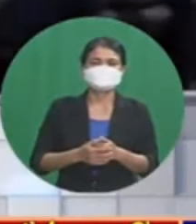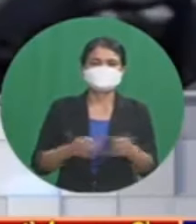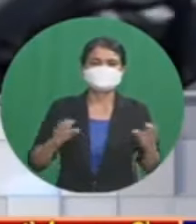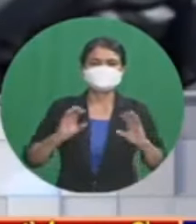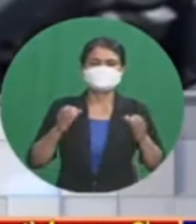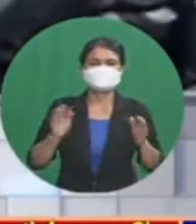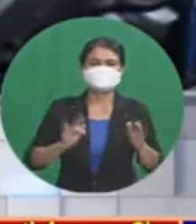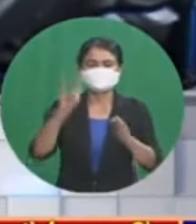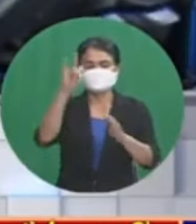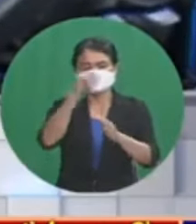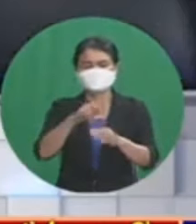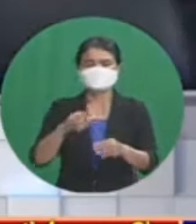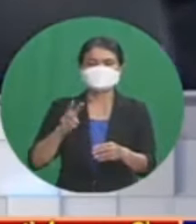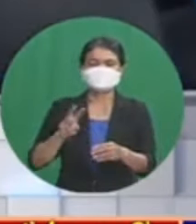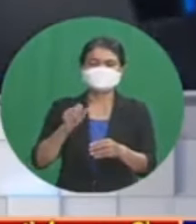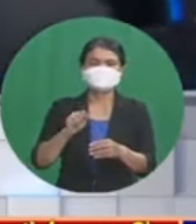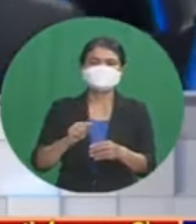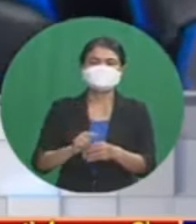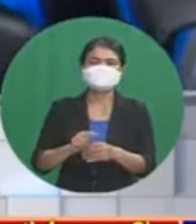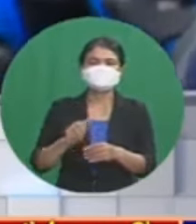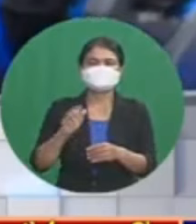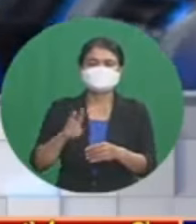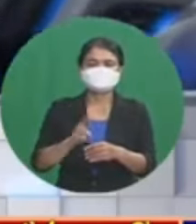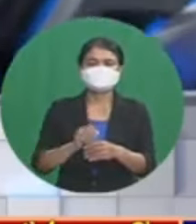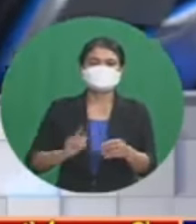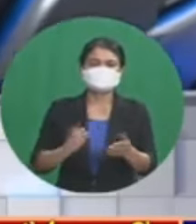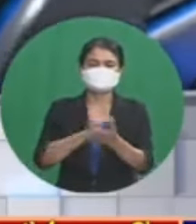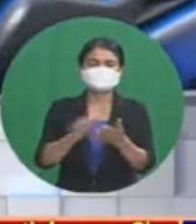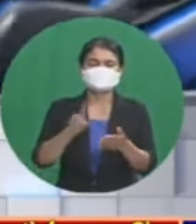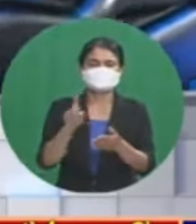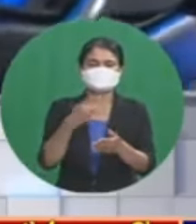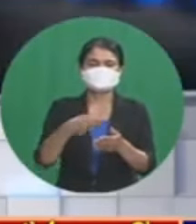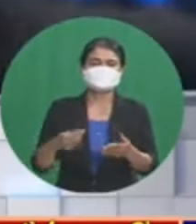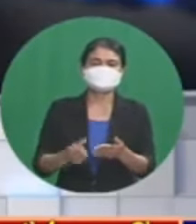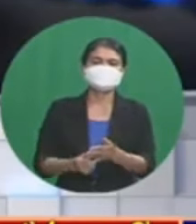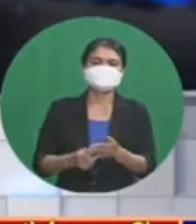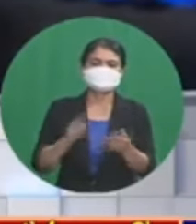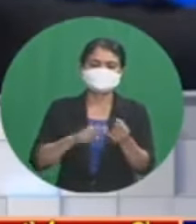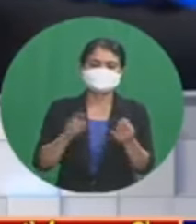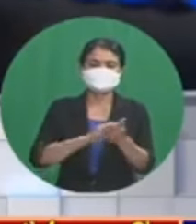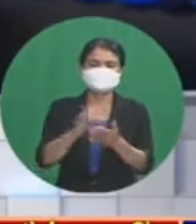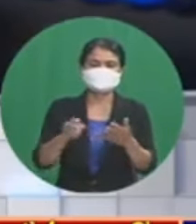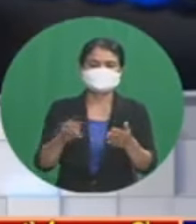ក្រុមហ៊ុនអាកាសចរណ៍ Soសវេ Airlinesបានលុបចោលជើងយន្តហោះជាង1000ជើងកាលពីចុងសប្តាហ៍កន្លងទៅនេះដោយស្ដីបន្ទោសទៅលើបញ្ហាគ្រប់គ្រងចរាចរណ៍ដែនអាកាសនិងបញ្ហា